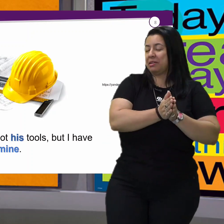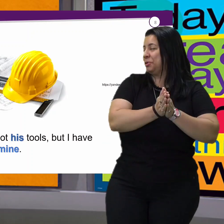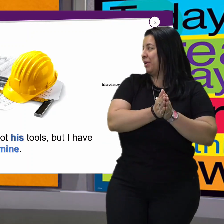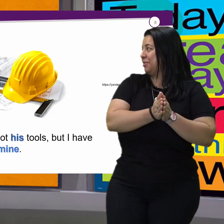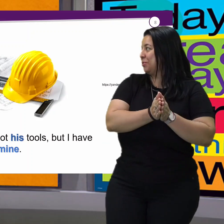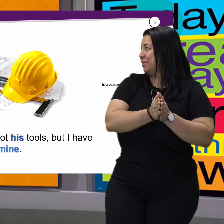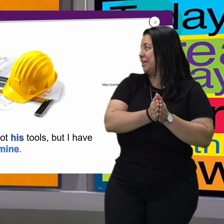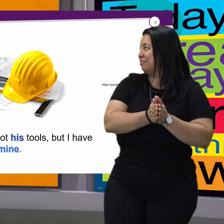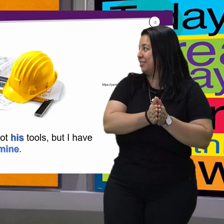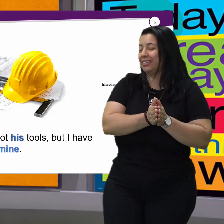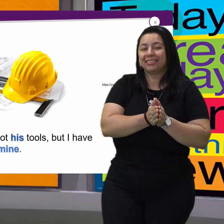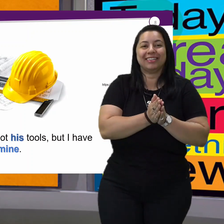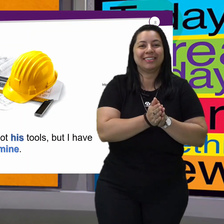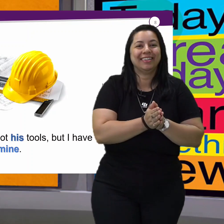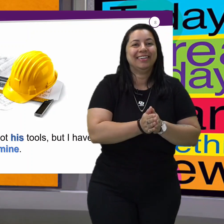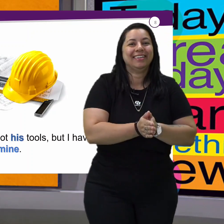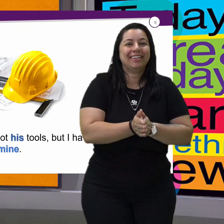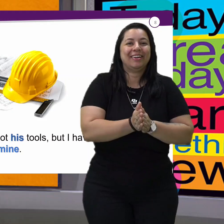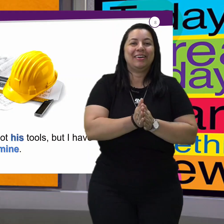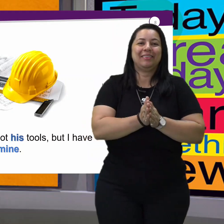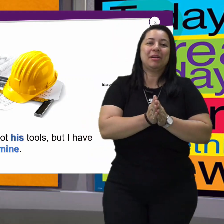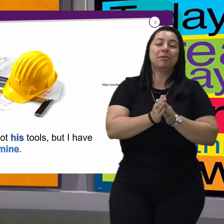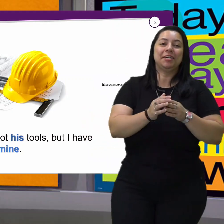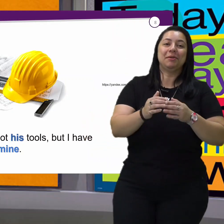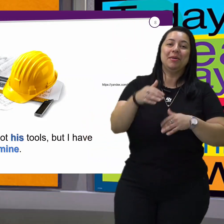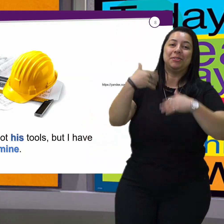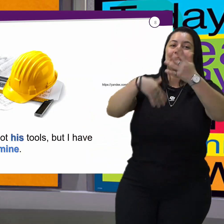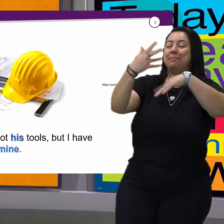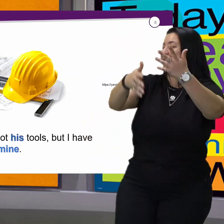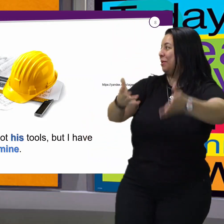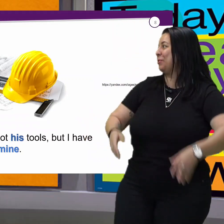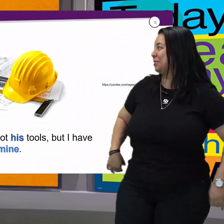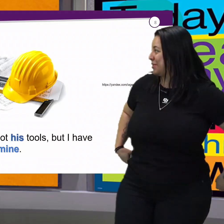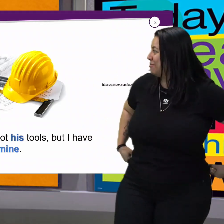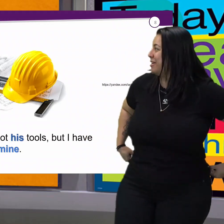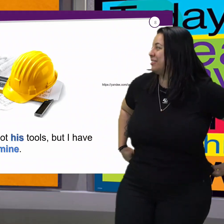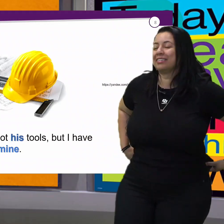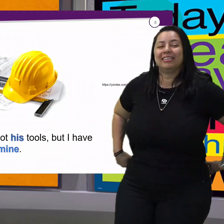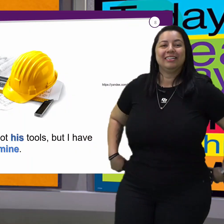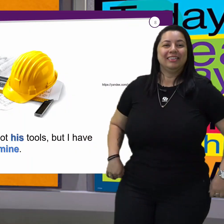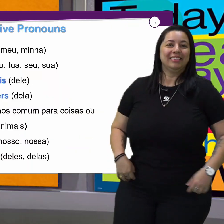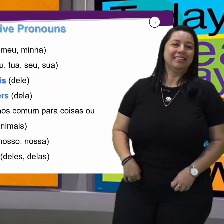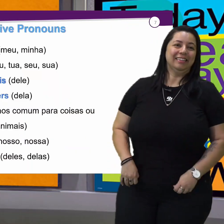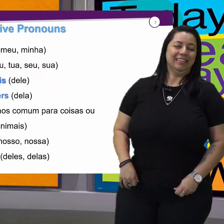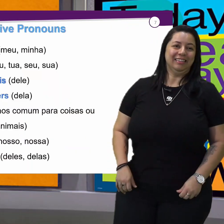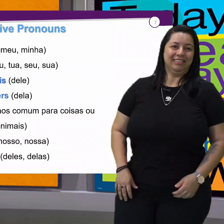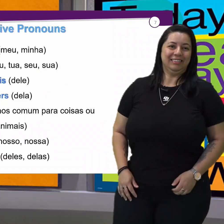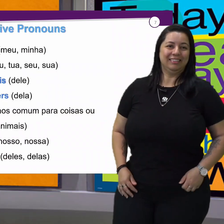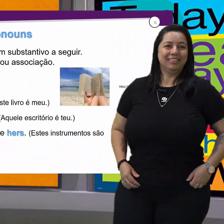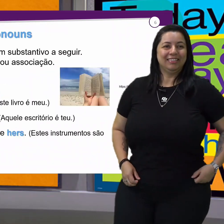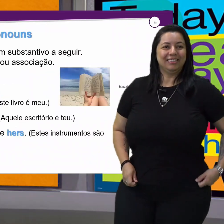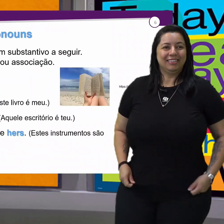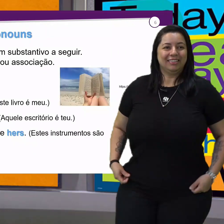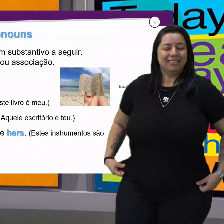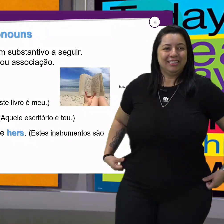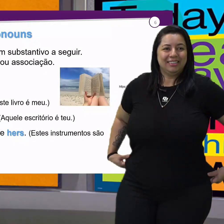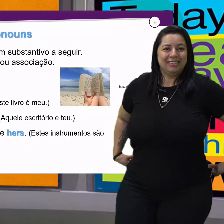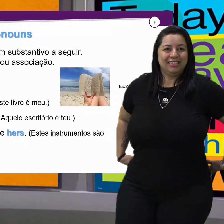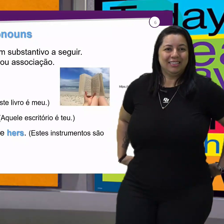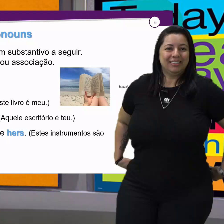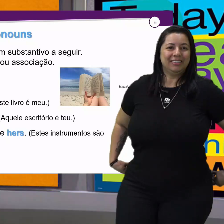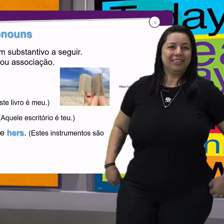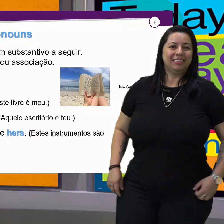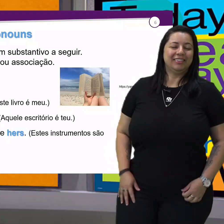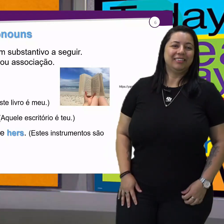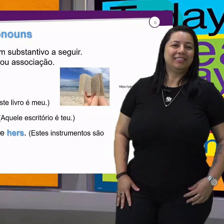acho que é basicamente para isso que serve, né? Exatamente. Para você não mencionar a mesma coisa outra exatamente. vez. A gente viu aqui uns exemplos, ó. A gente